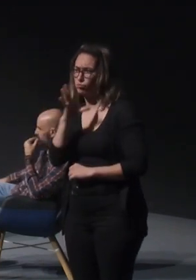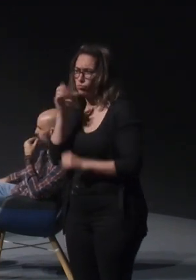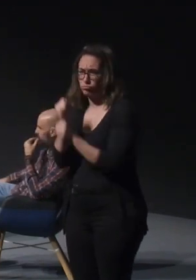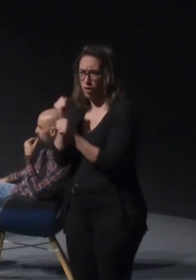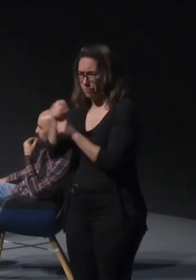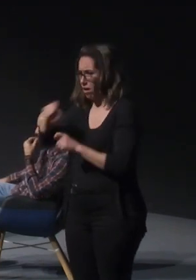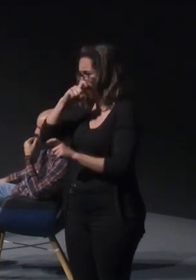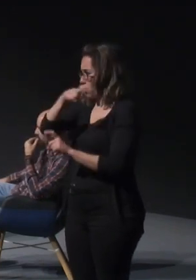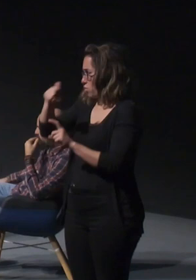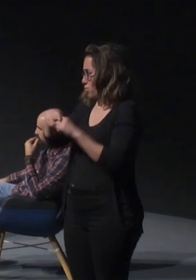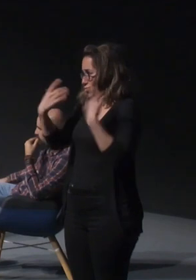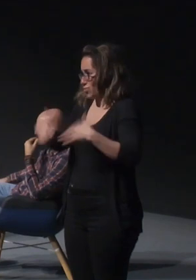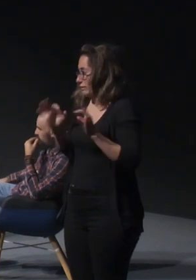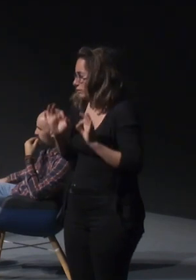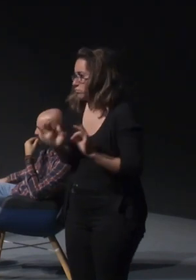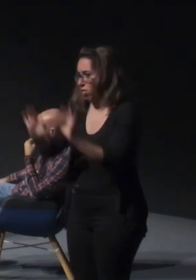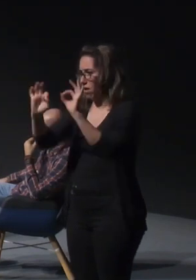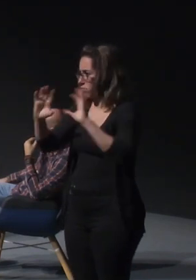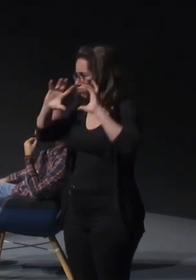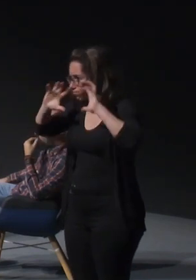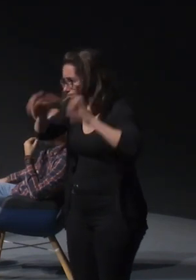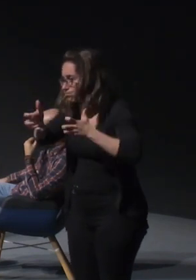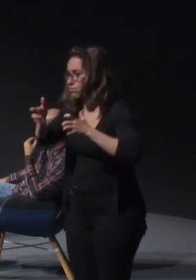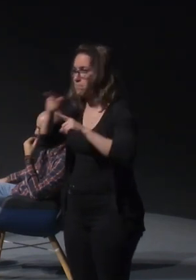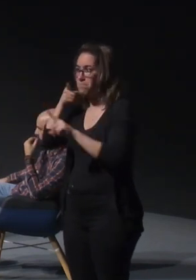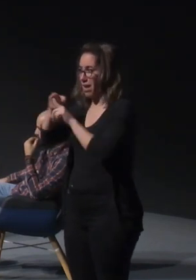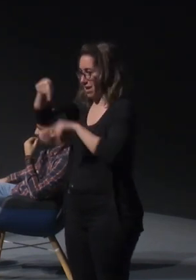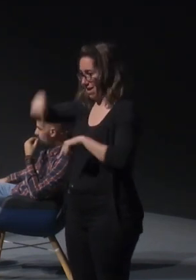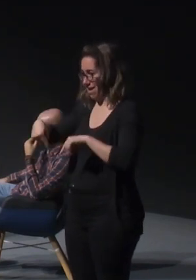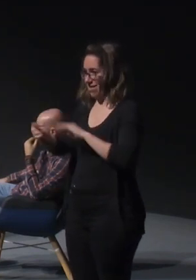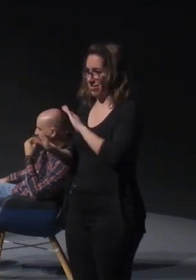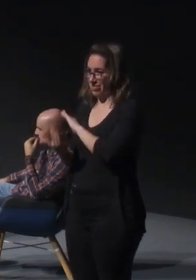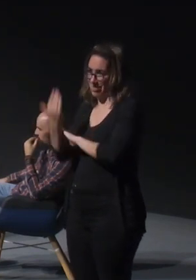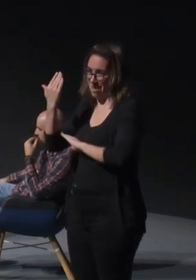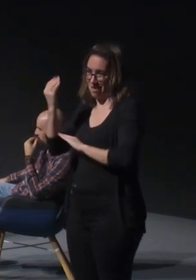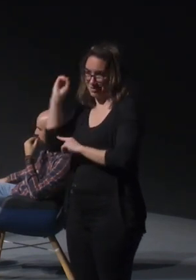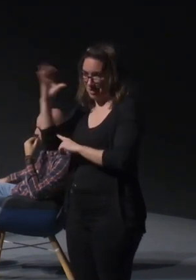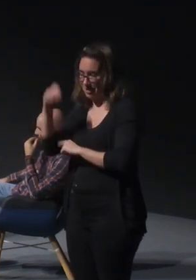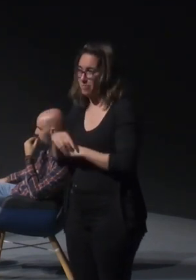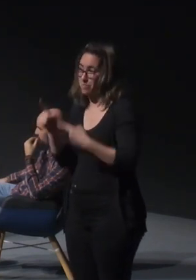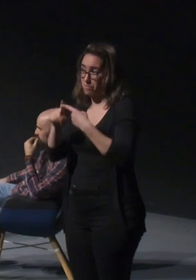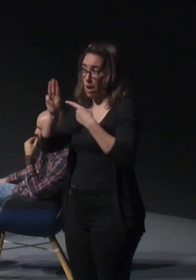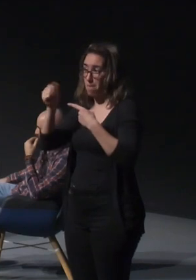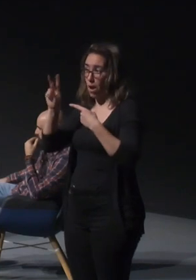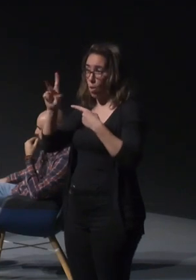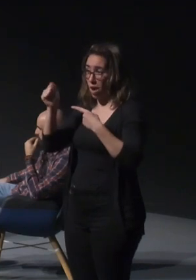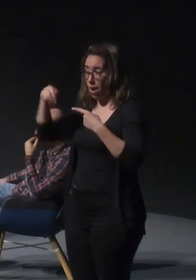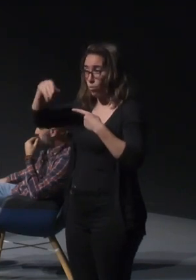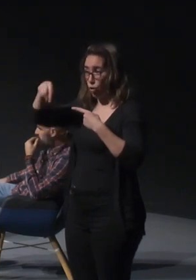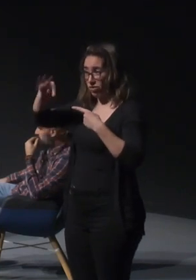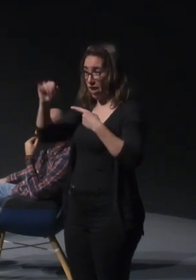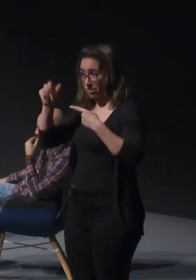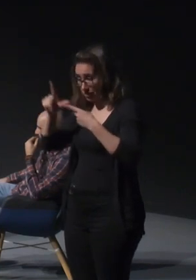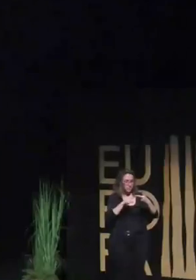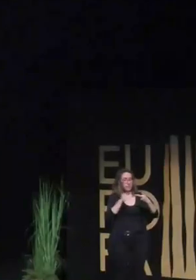empujado, que han puesto su trabajo, su ahínco, en que este evento salga adelante. Son Paula Montal, presentación de María Isalburua, Txalo